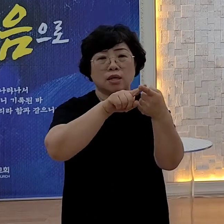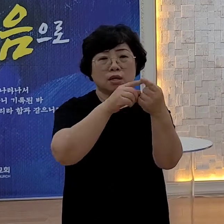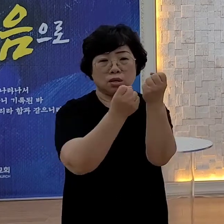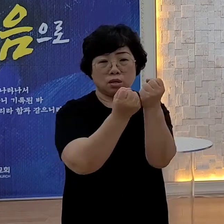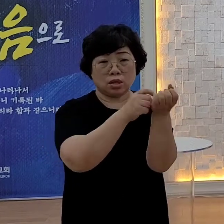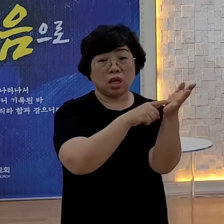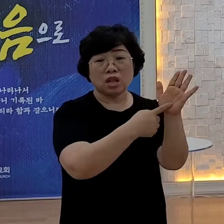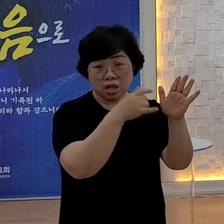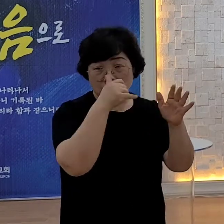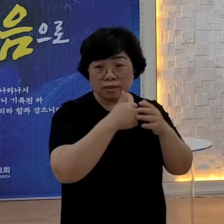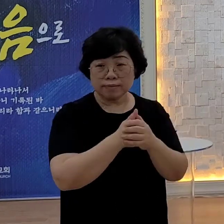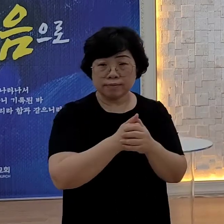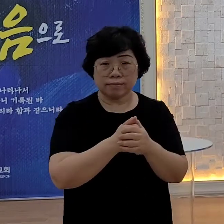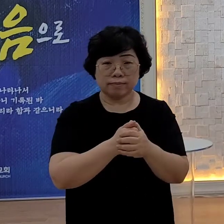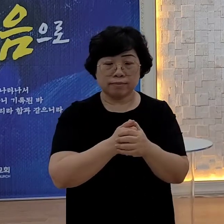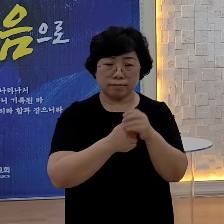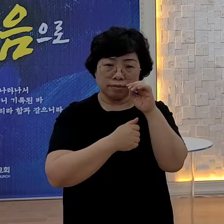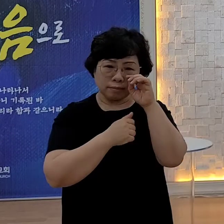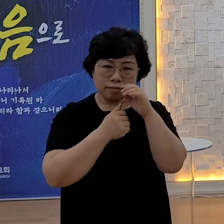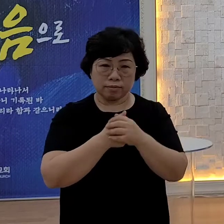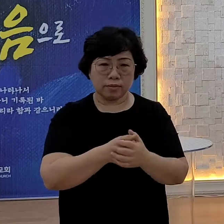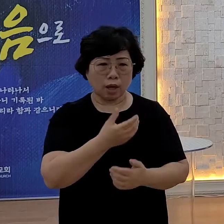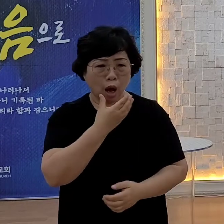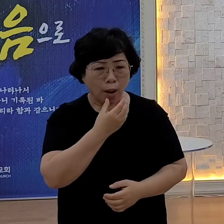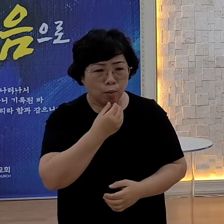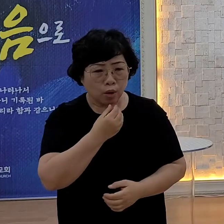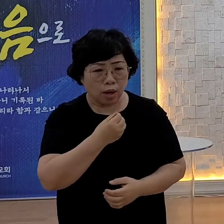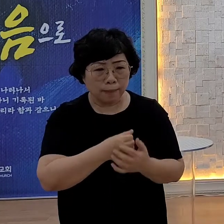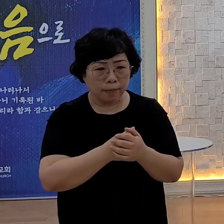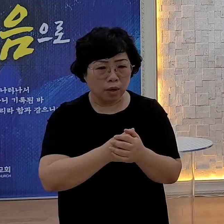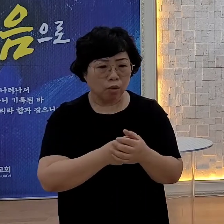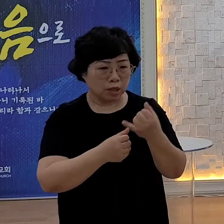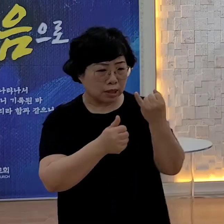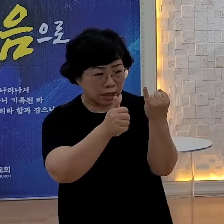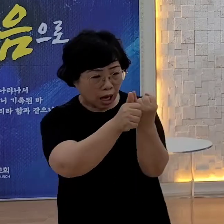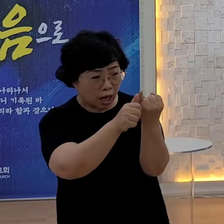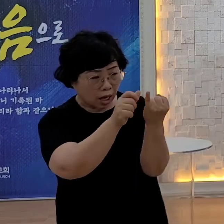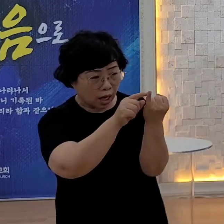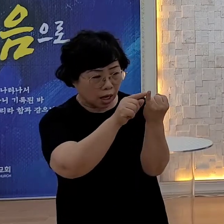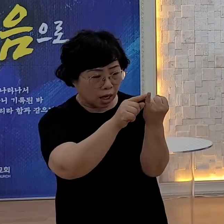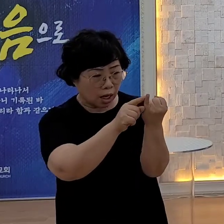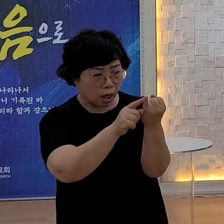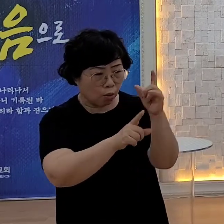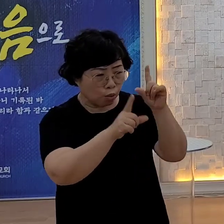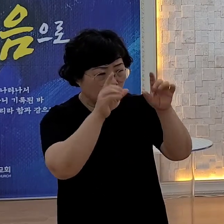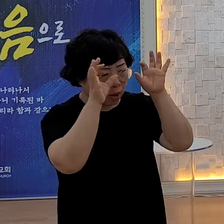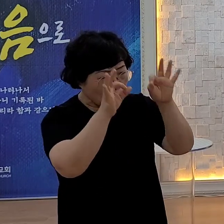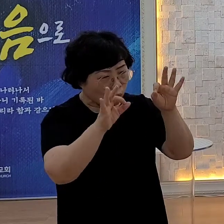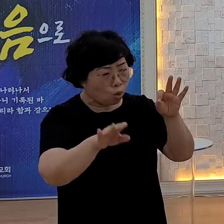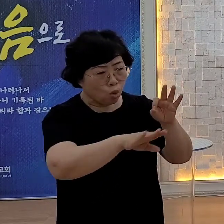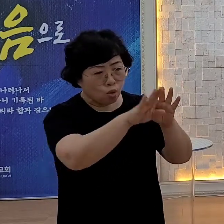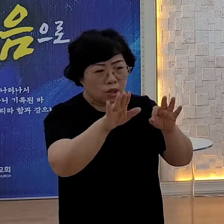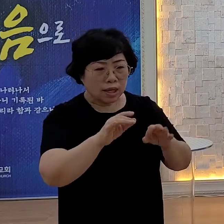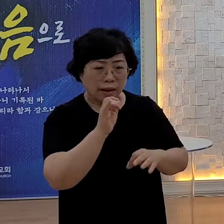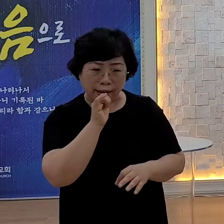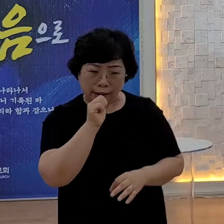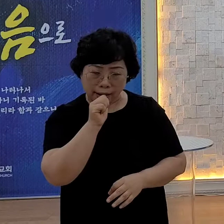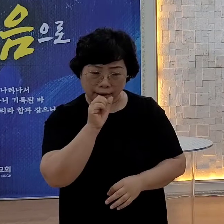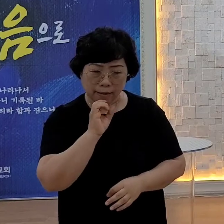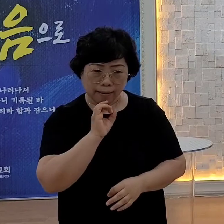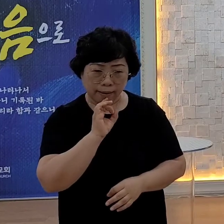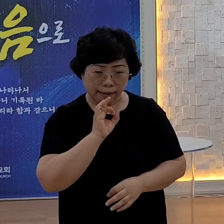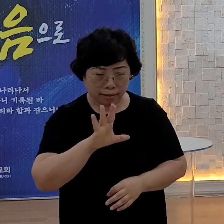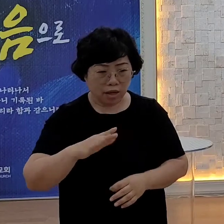지금 이게 절대로 불가능한 일이었는데 이게 가능한 일이 되었다는 것을 보여주기 위해서 바울은